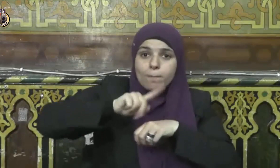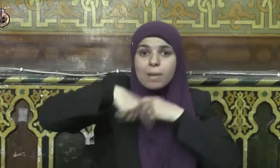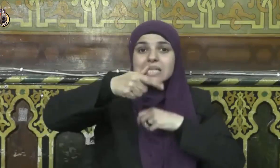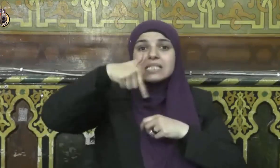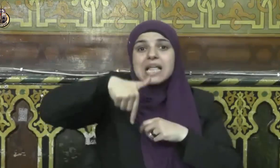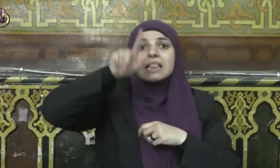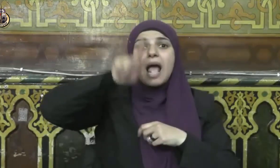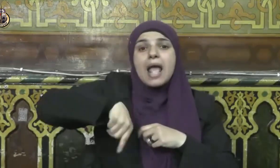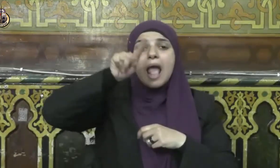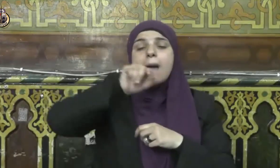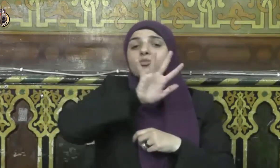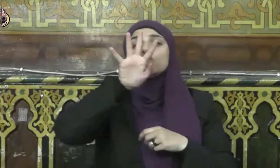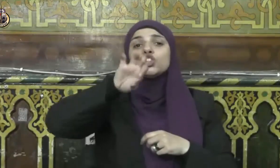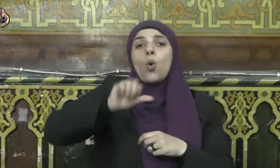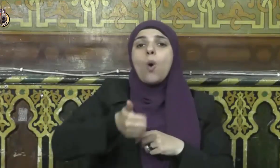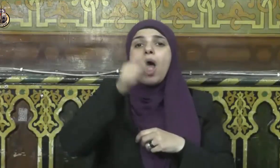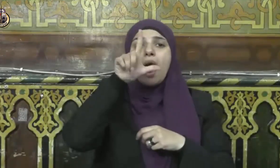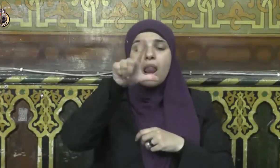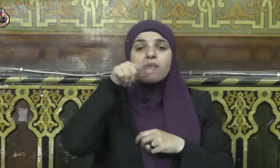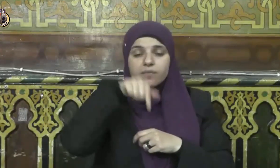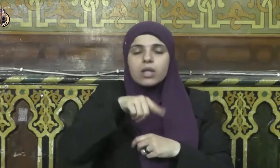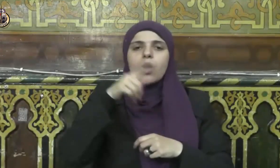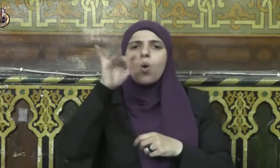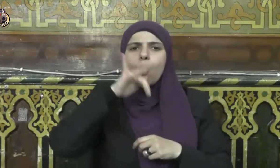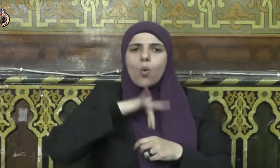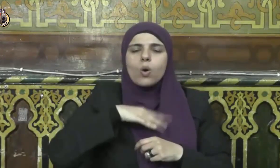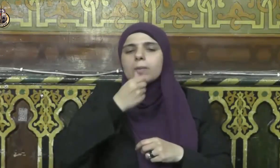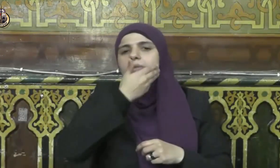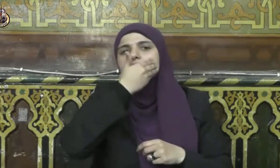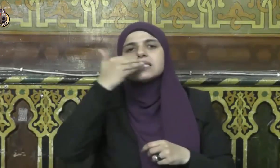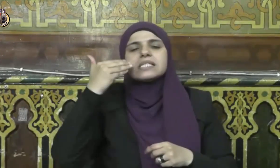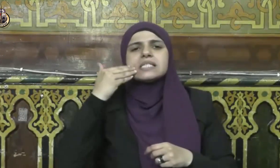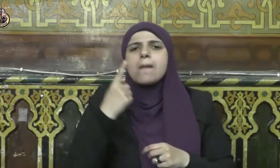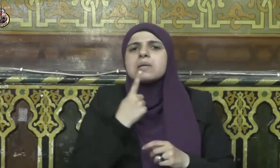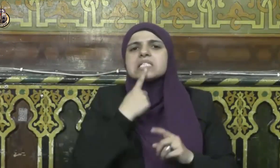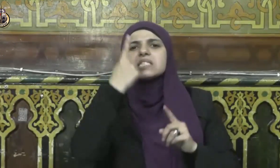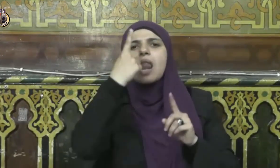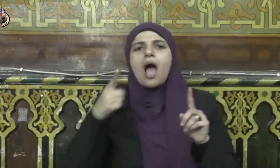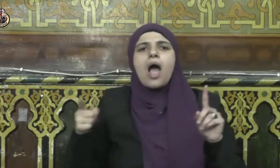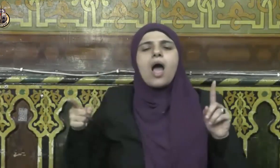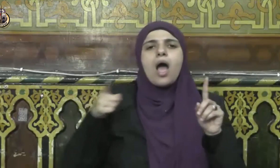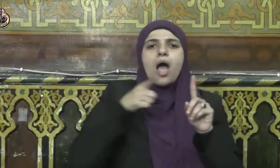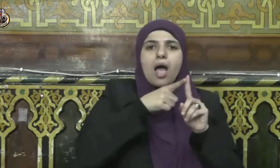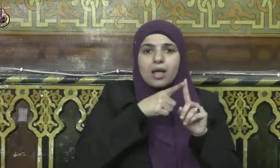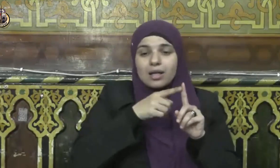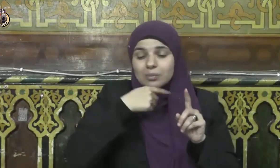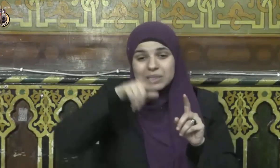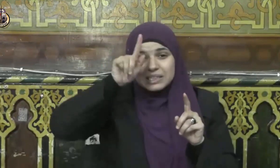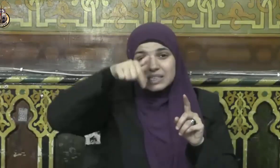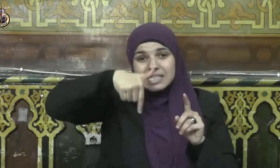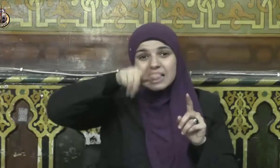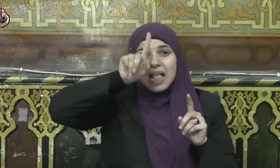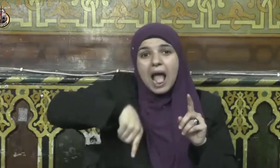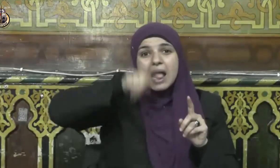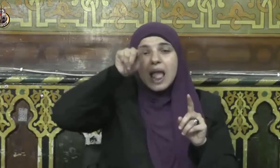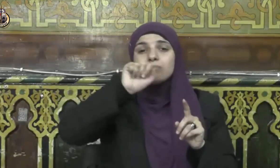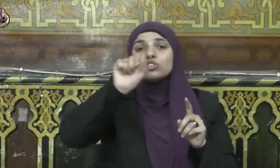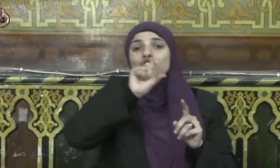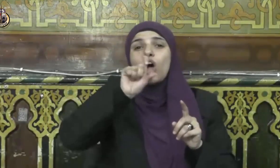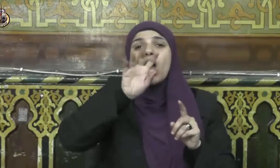ثم أتبعه ستا من شوال كان كصيام الدهر. فصيام ستة أيام من